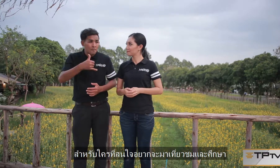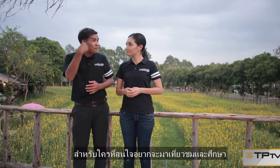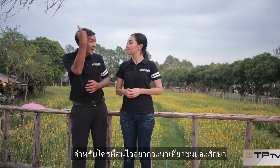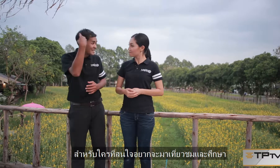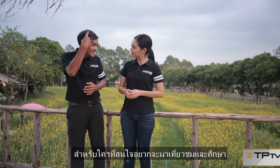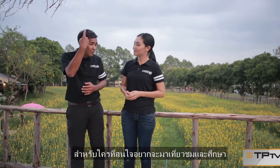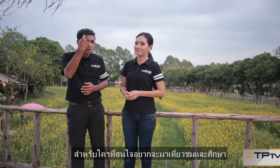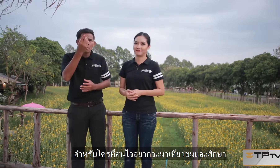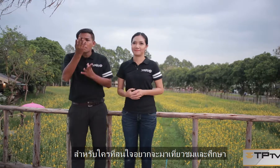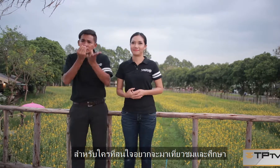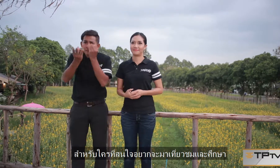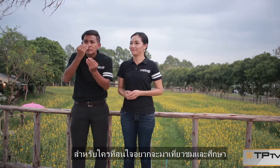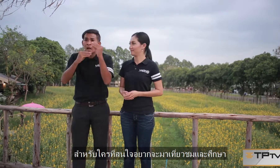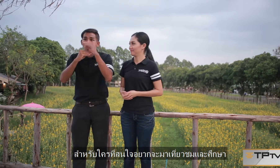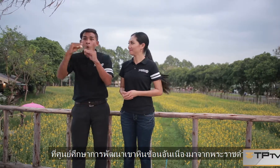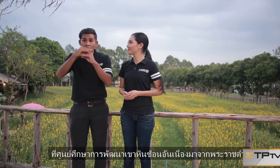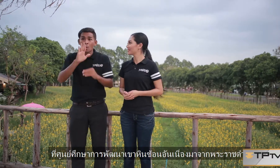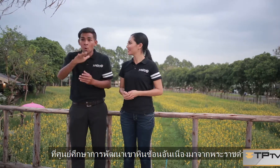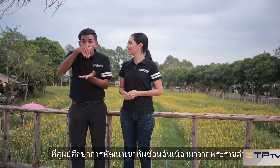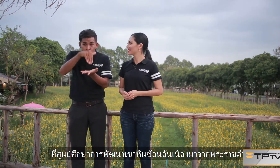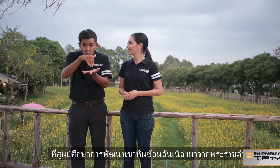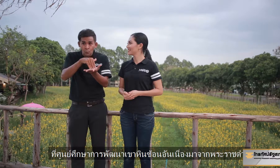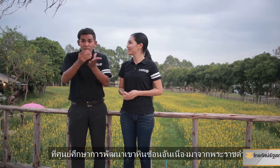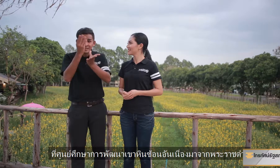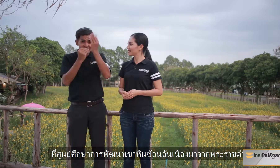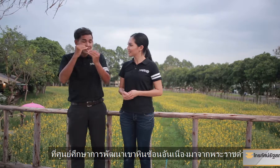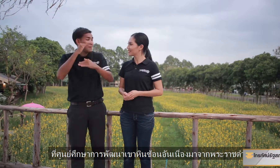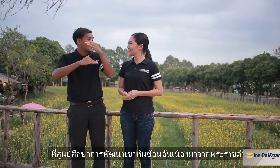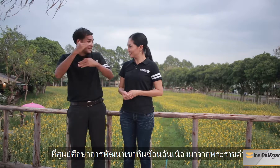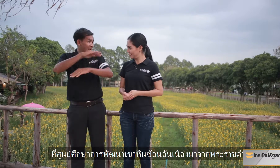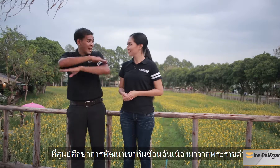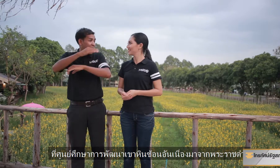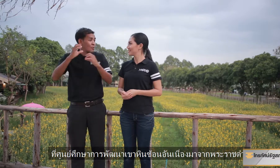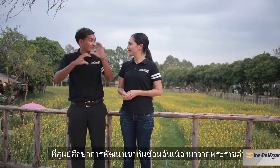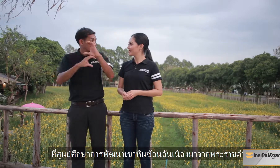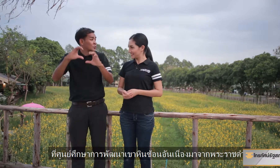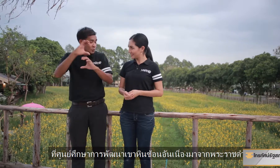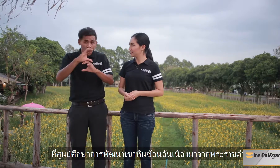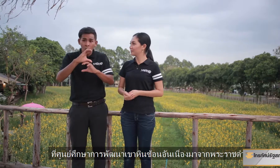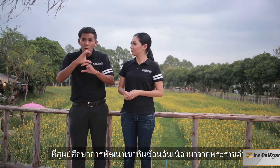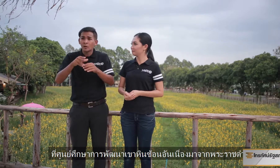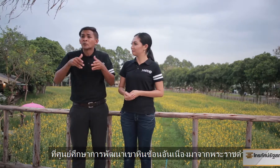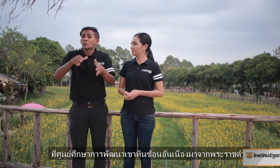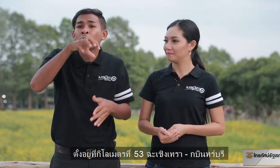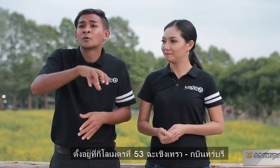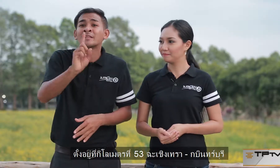มและศึกษาที่ศูนย์ศึกษาการพัฒนาเขาหินซ้อนอันเนื่องมาจากพระราชดำริตั้งอยู่